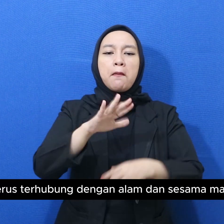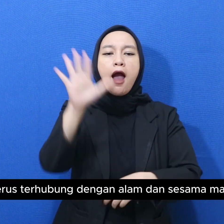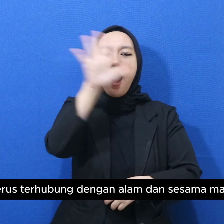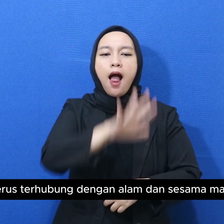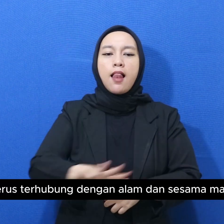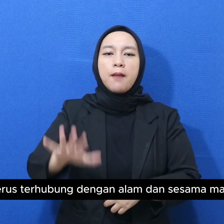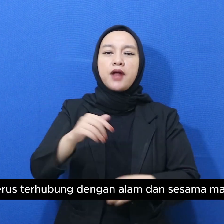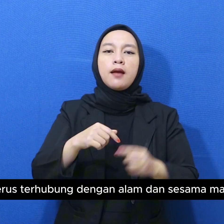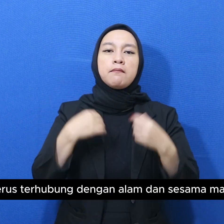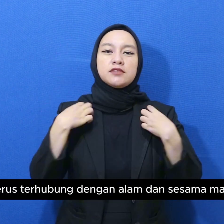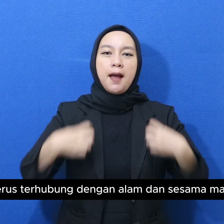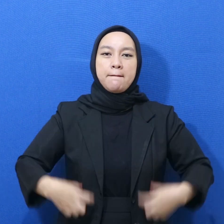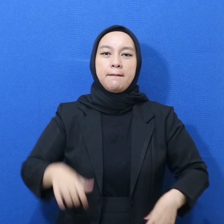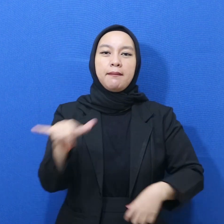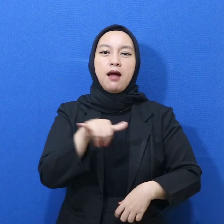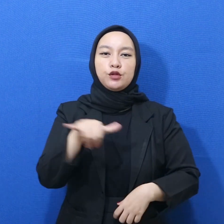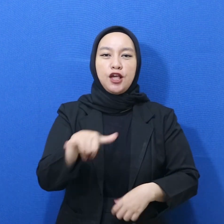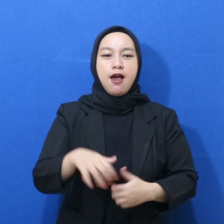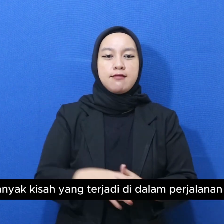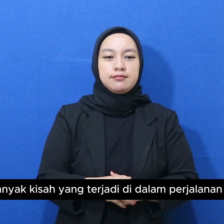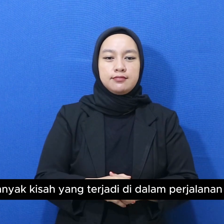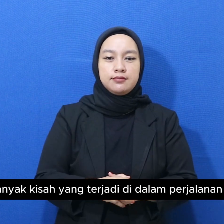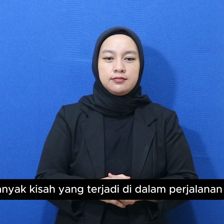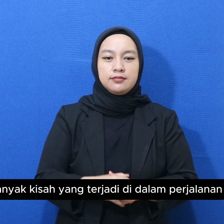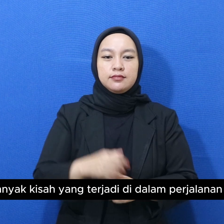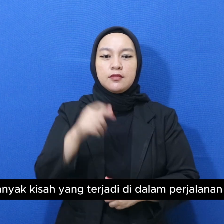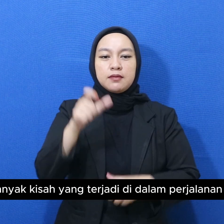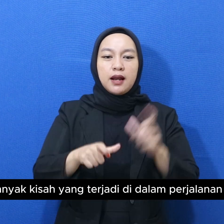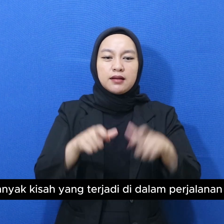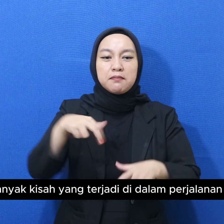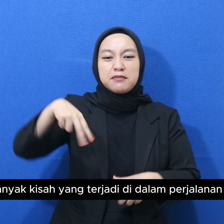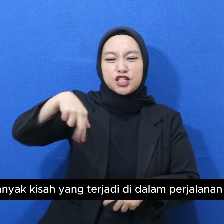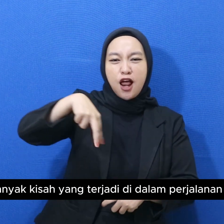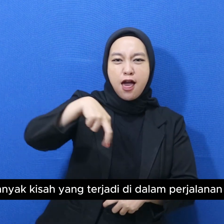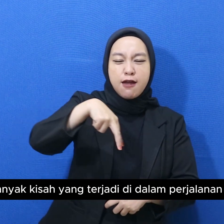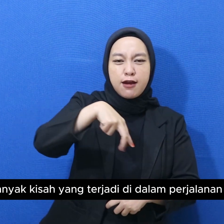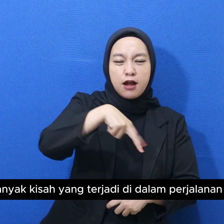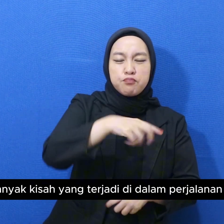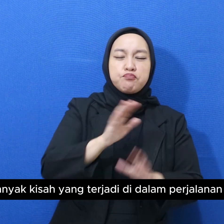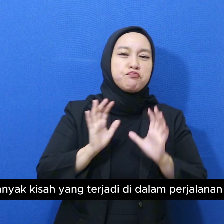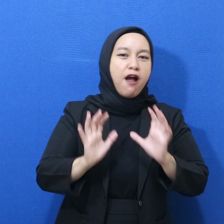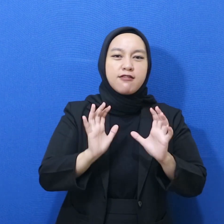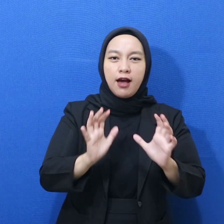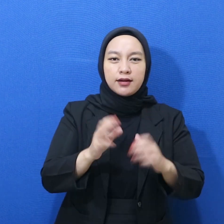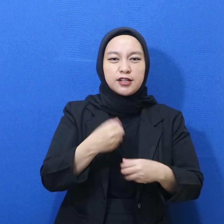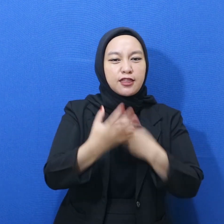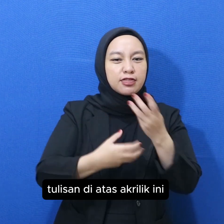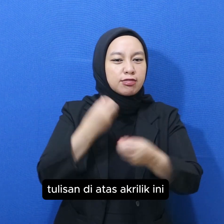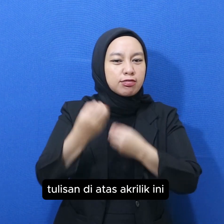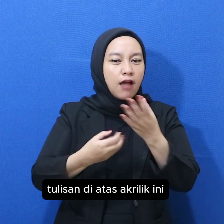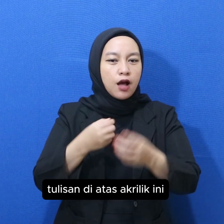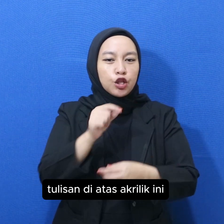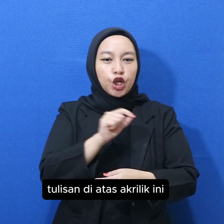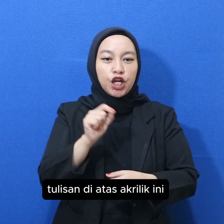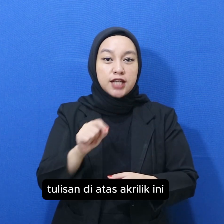manusia. Banyak kisah yang terjadi di dalam perjalanan. Tulisan di atas akrilik ini